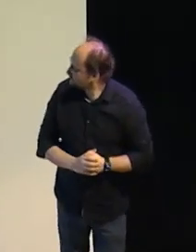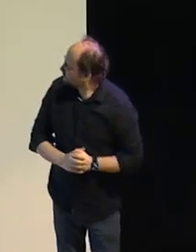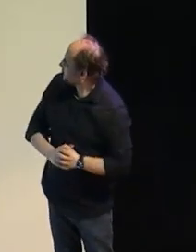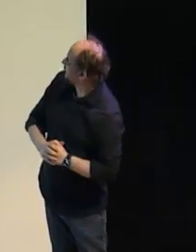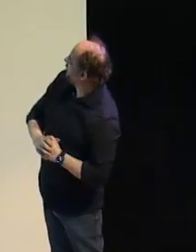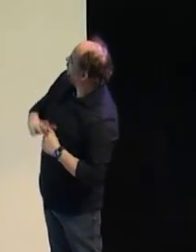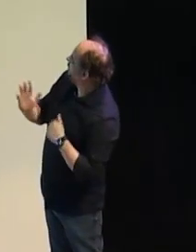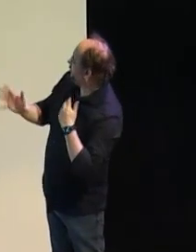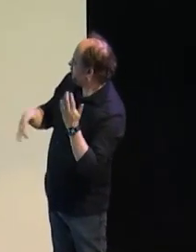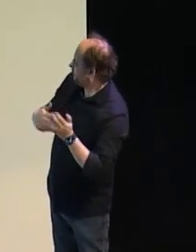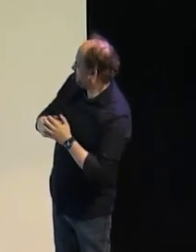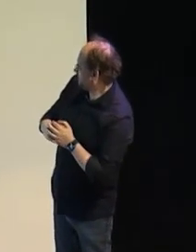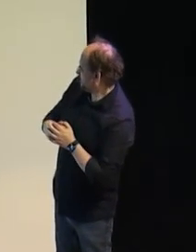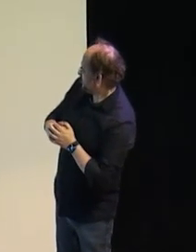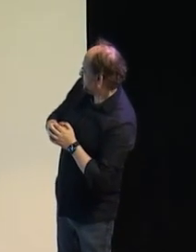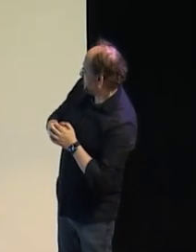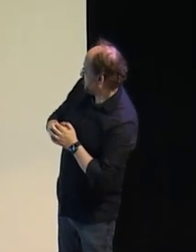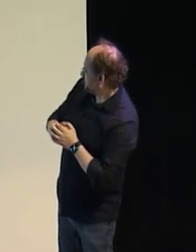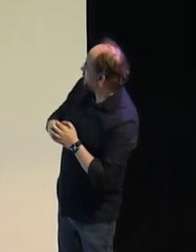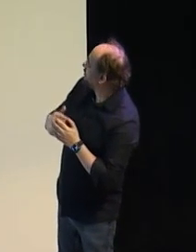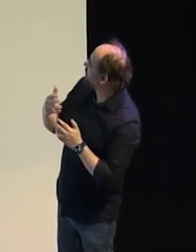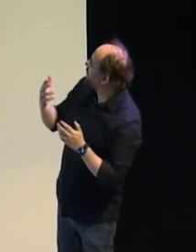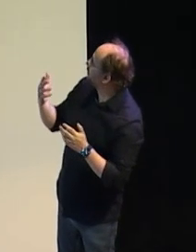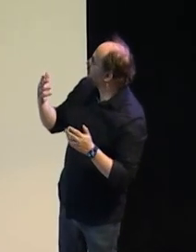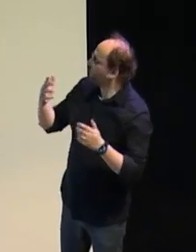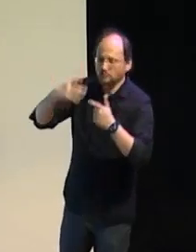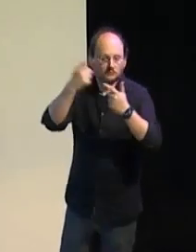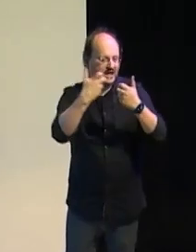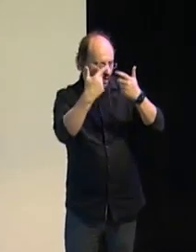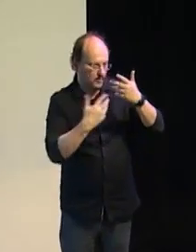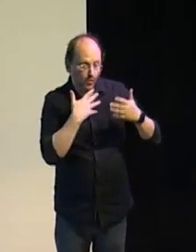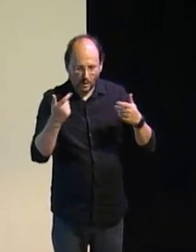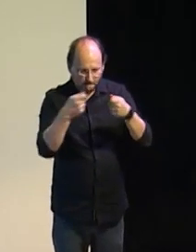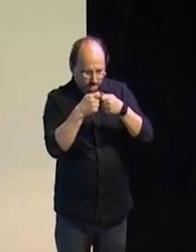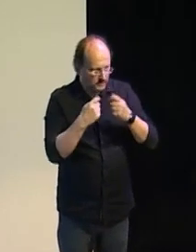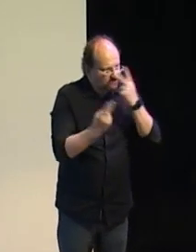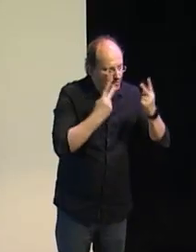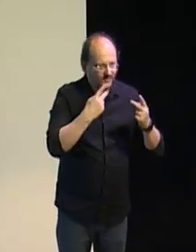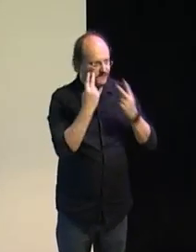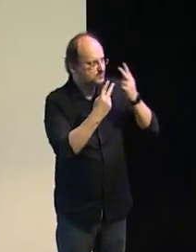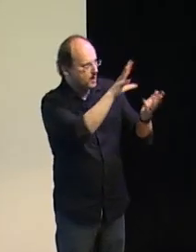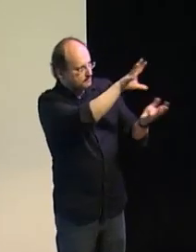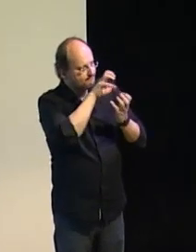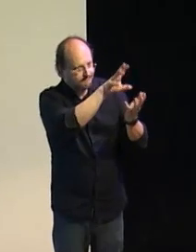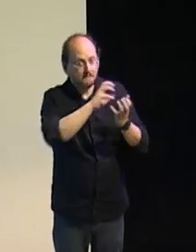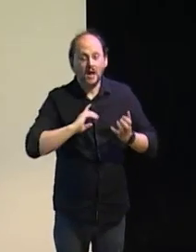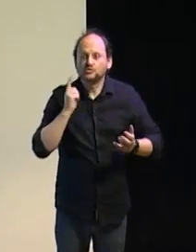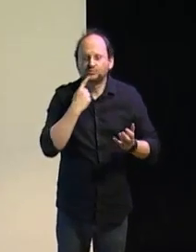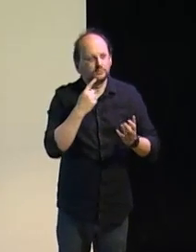azur, vient du ciel également. Donc on retrouve des étymologies gestuelles, on va dire, ou corporelles, qui sont identiques pour les sourds et pour